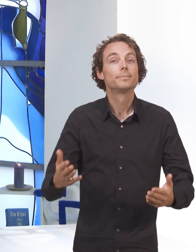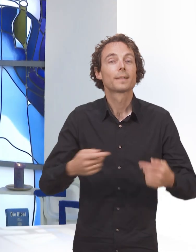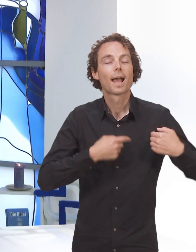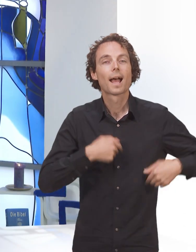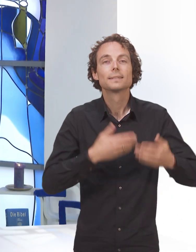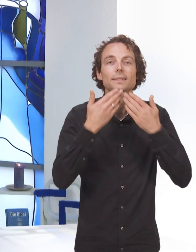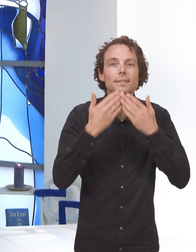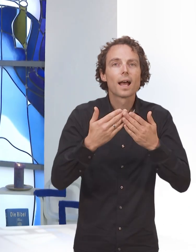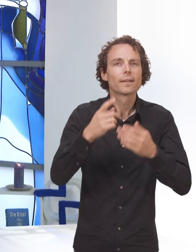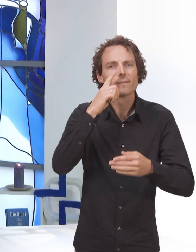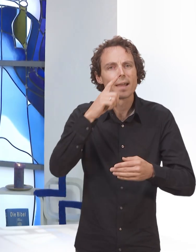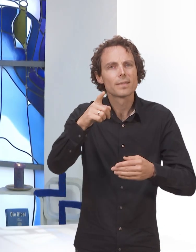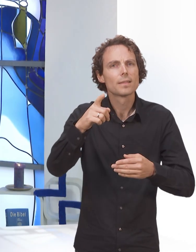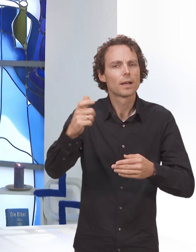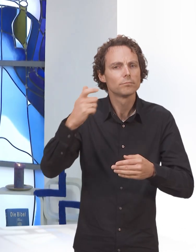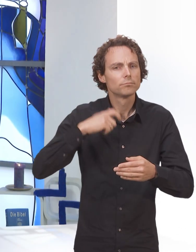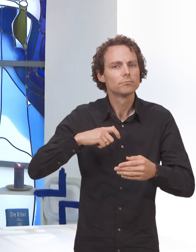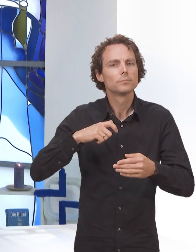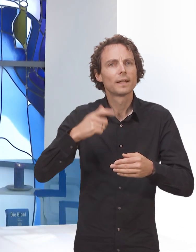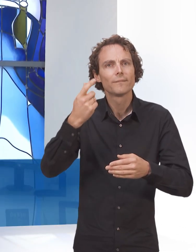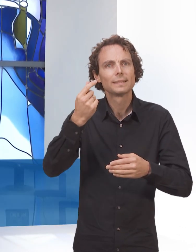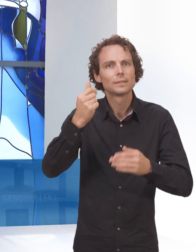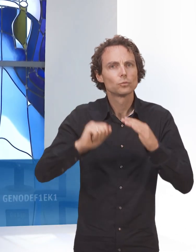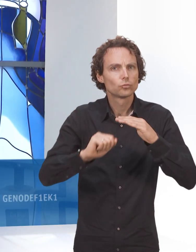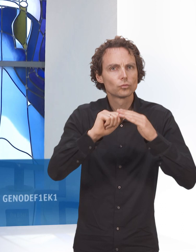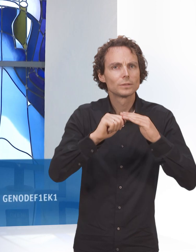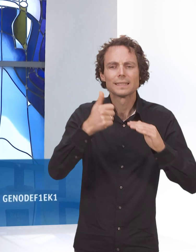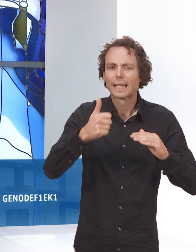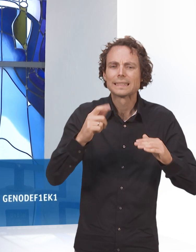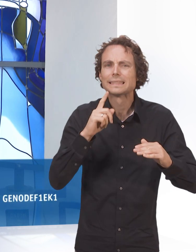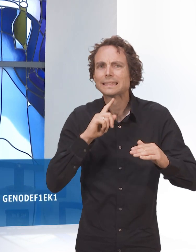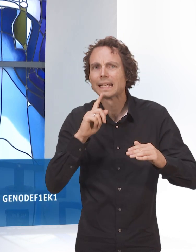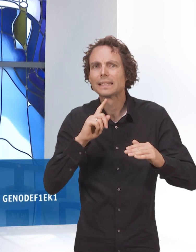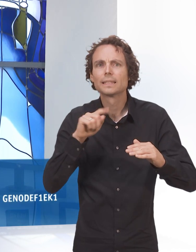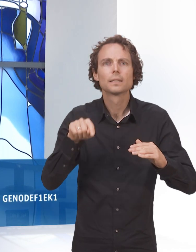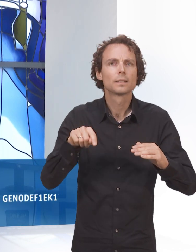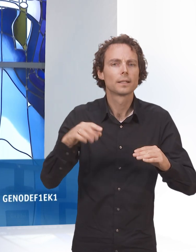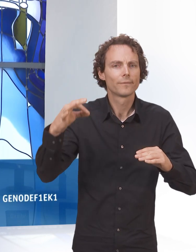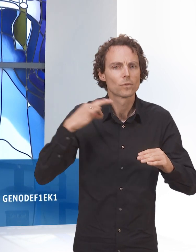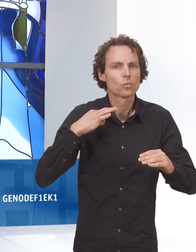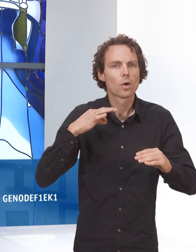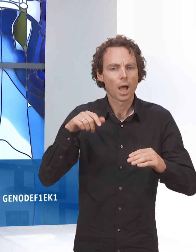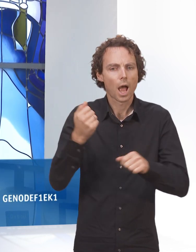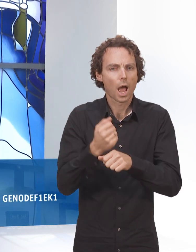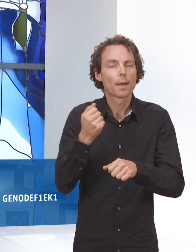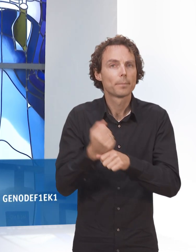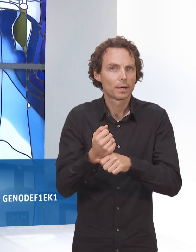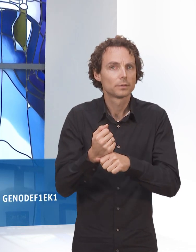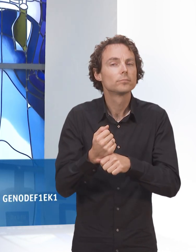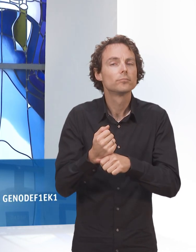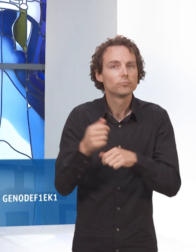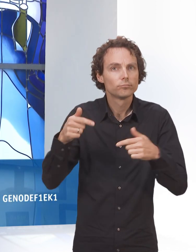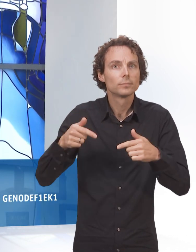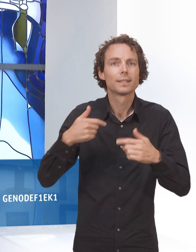Herzlichen Dank, wenn Sie uns auch finanziell unterstützen. Jeder Cent ist für diese Arbeit. Und